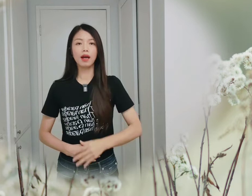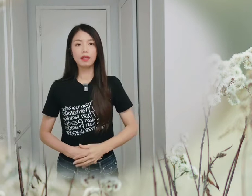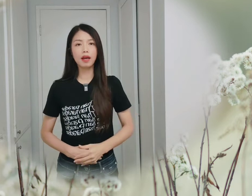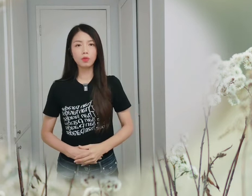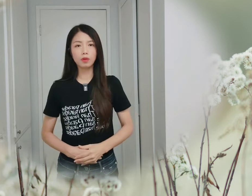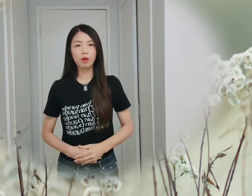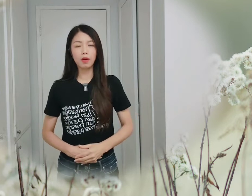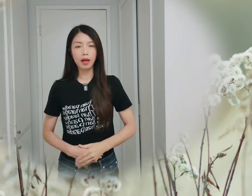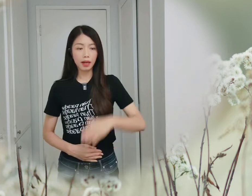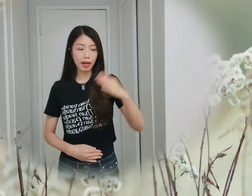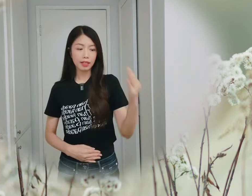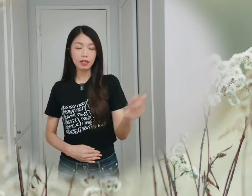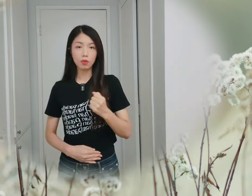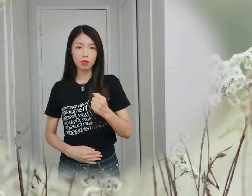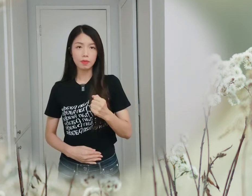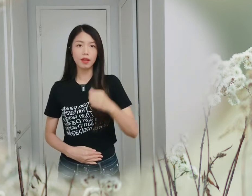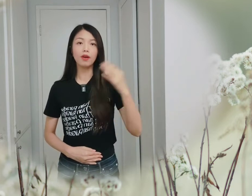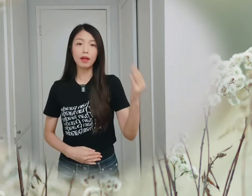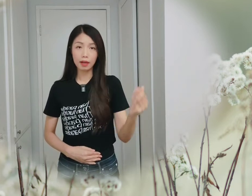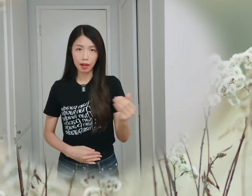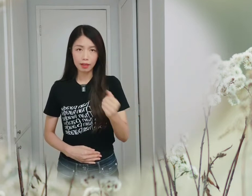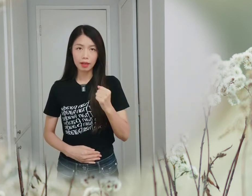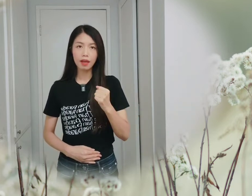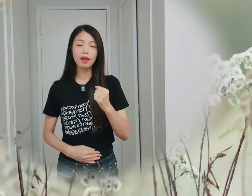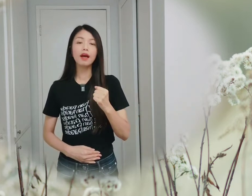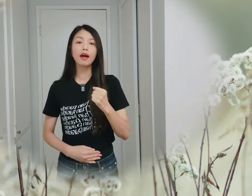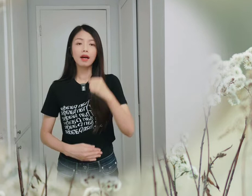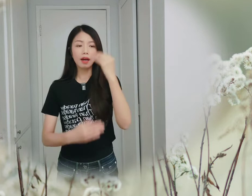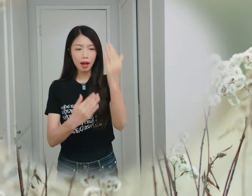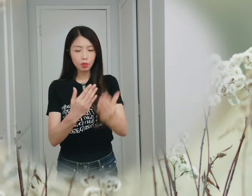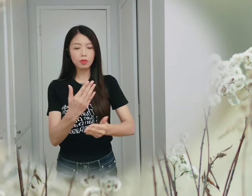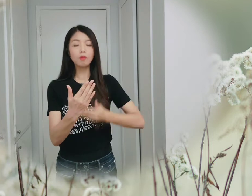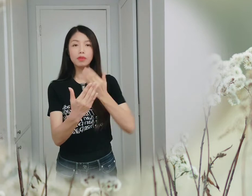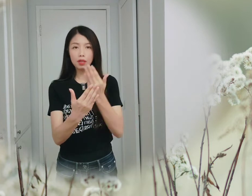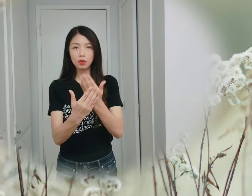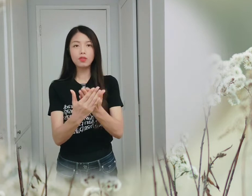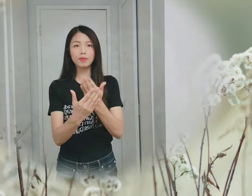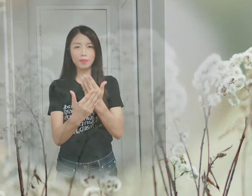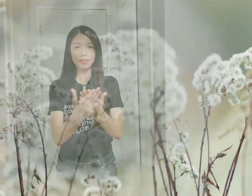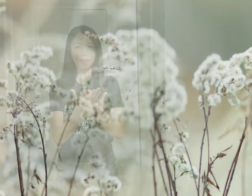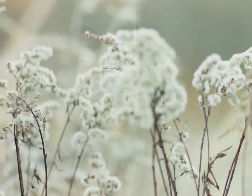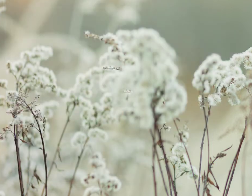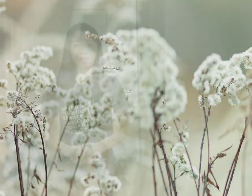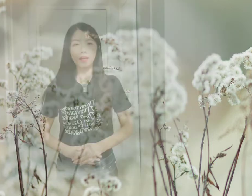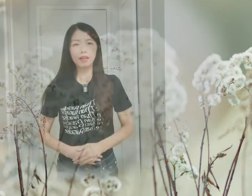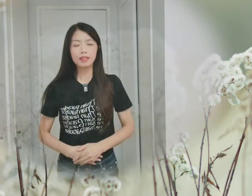행복을 갖게 하소서. 아까 가지다 수어 해주시면 돼요. 갖게 하소서. 부탁소 해주시면